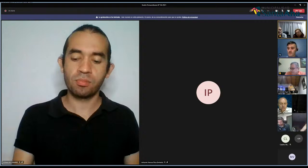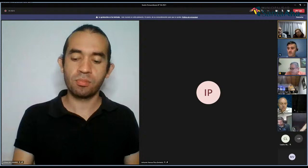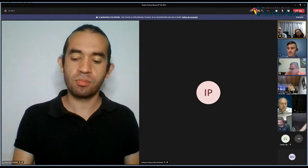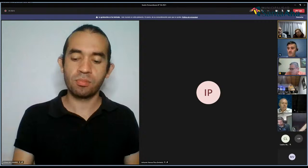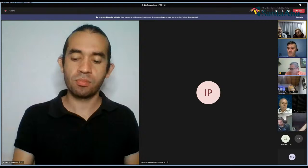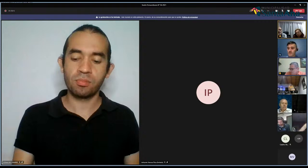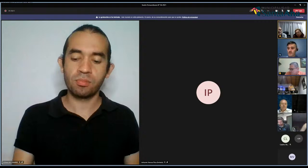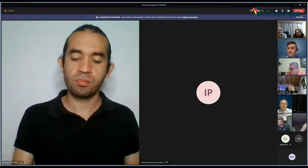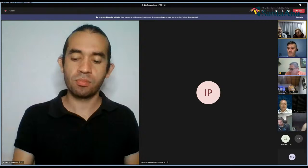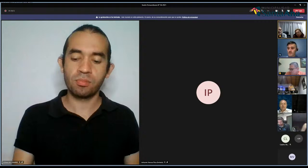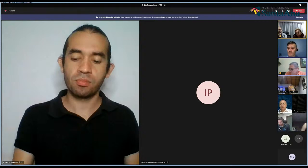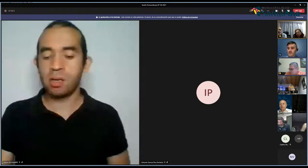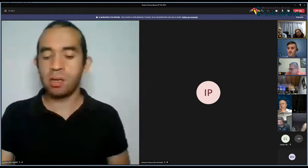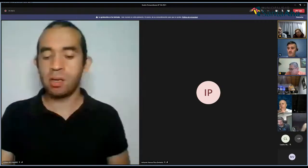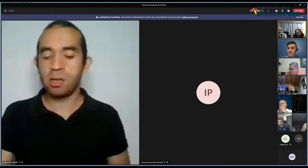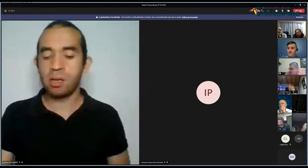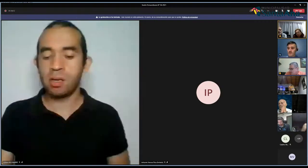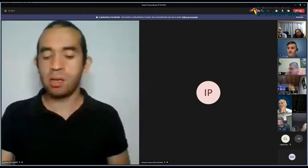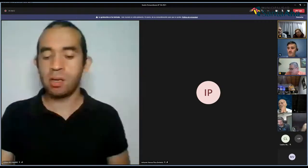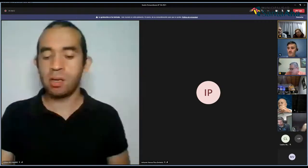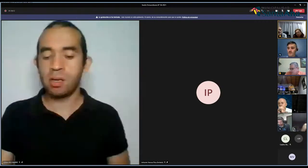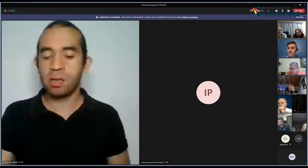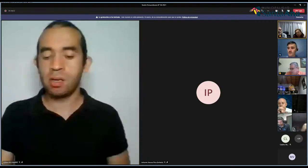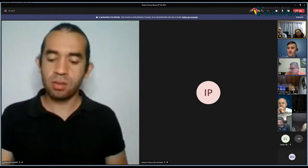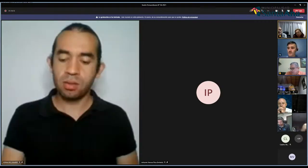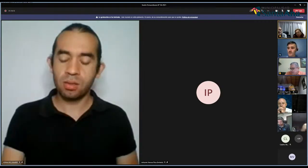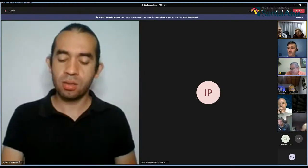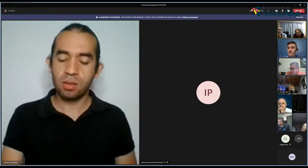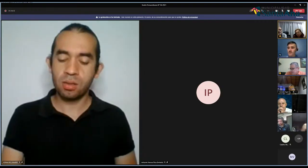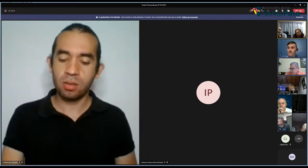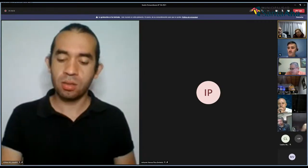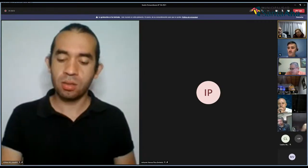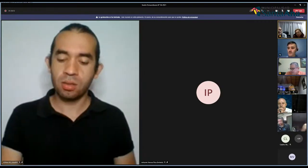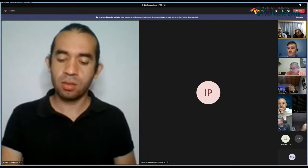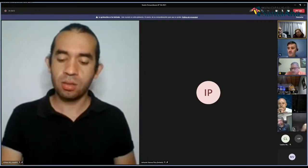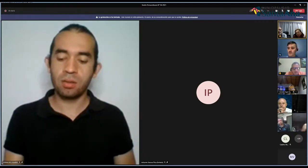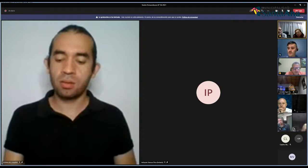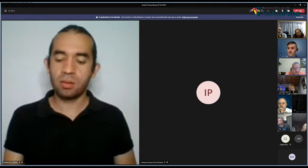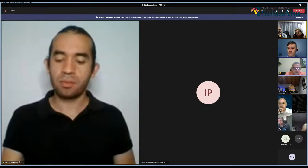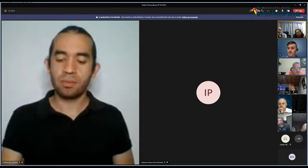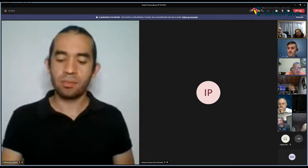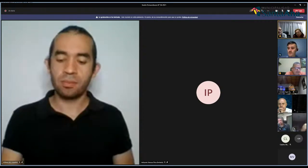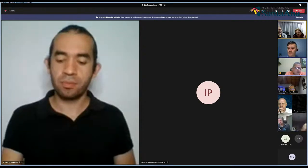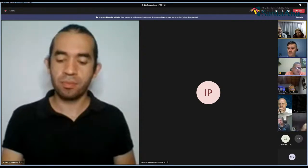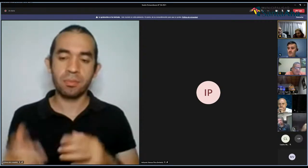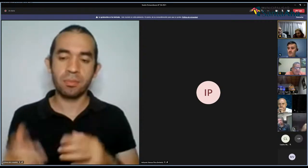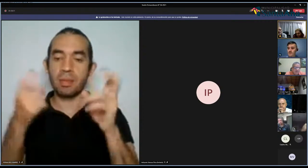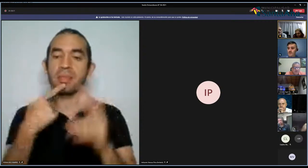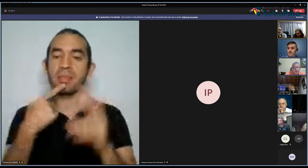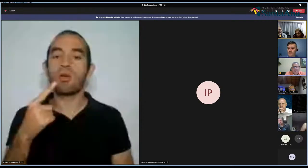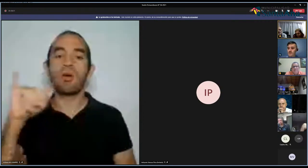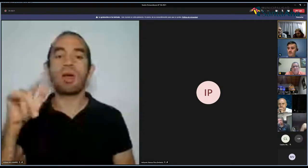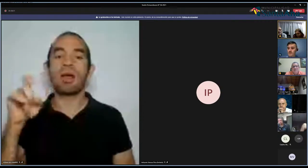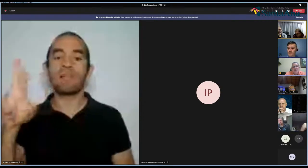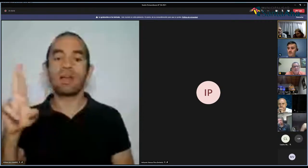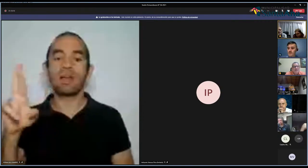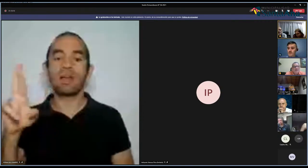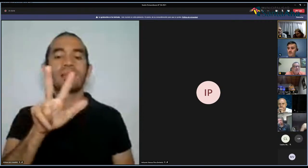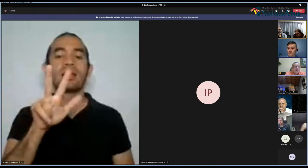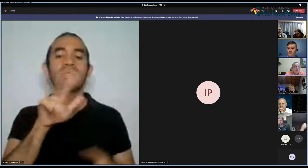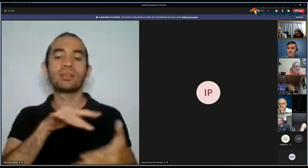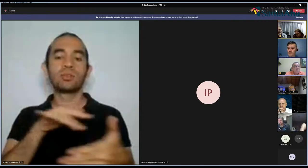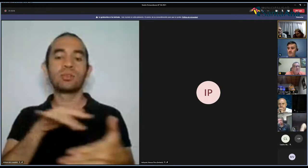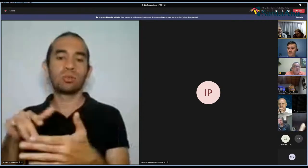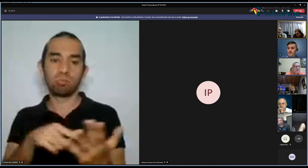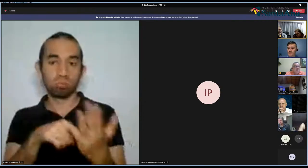don don javier de la existencia tres estudios en realidad pues no también yo desearía que me enseñen en tercer